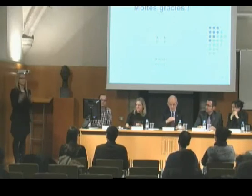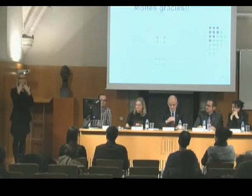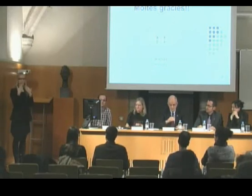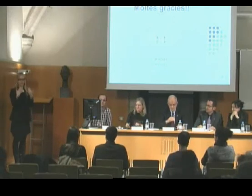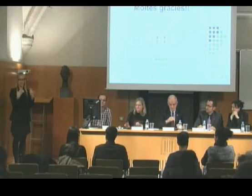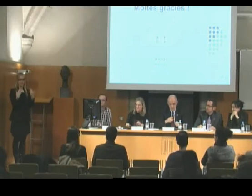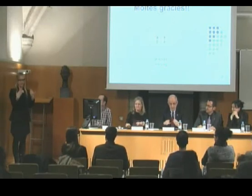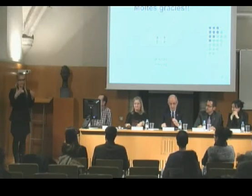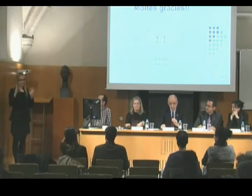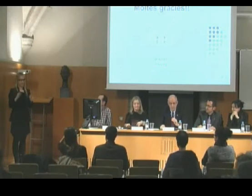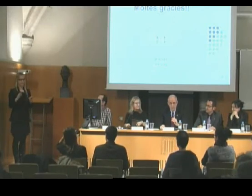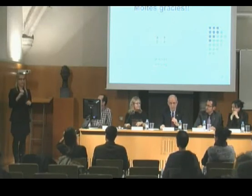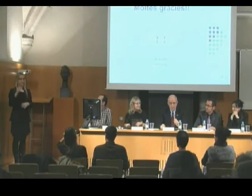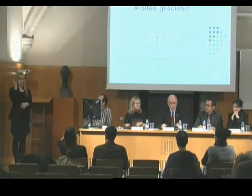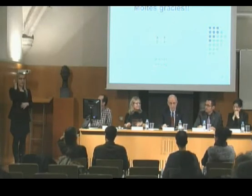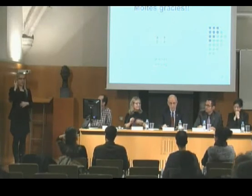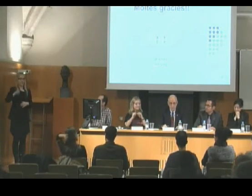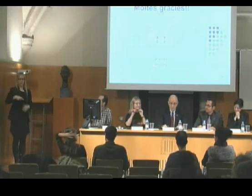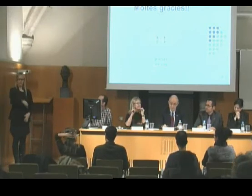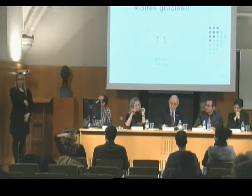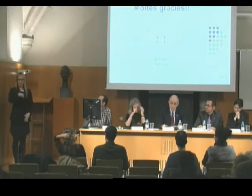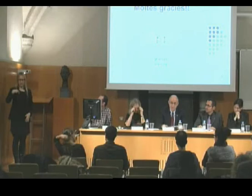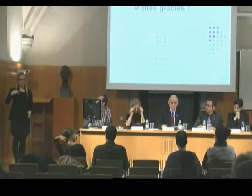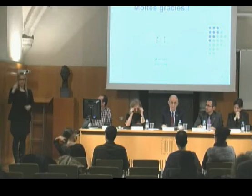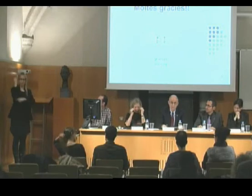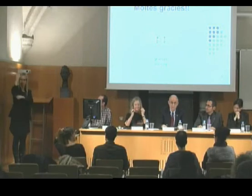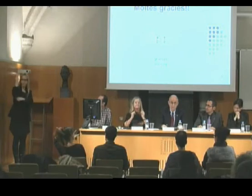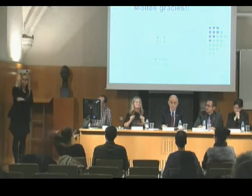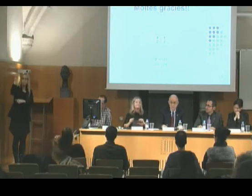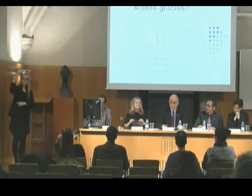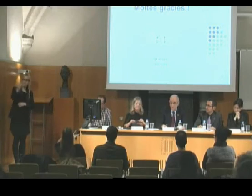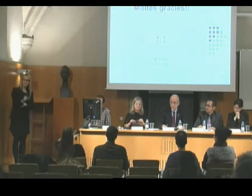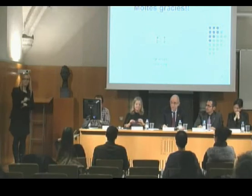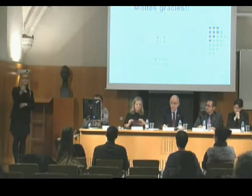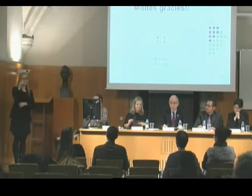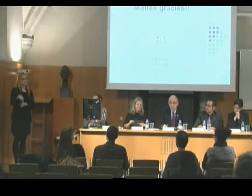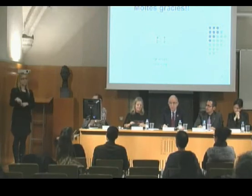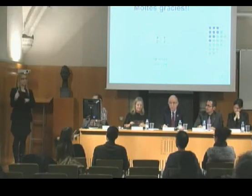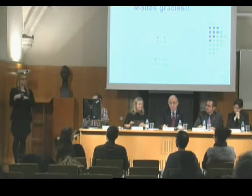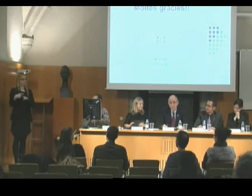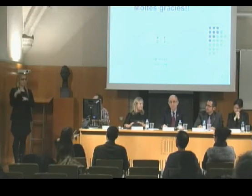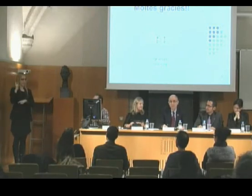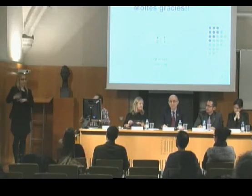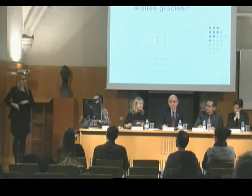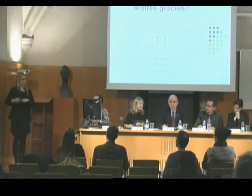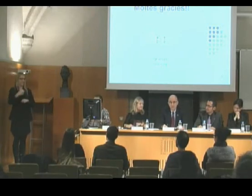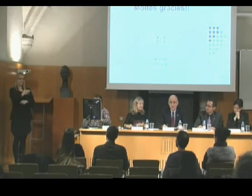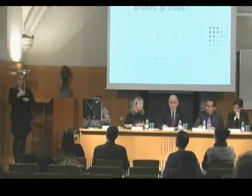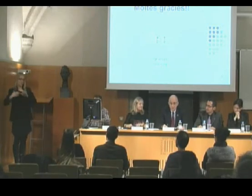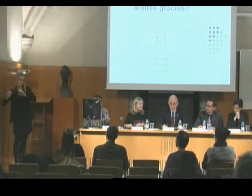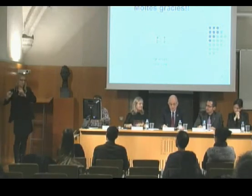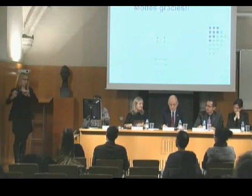Moltíssimes gràcies a la directora general per les seves paraules i sobretot per l'impuls que ha volgut donar